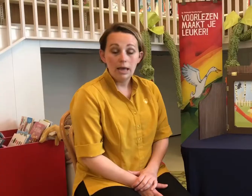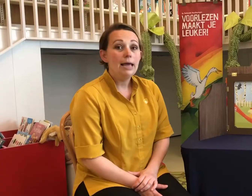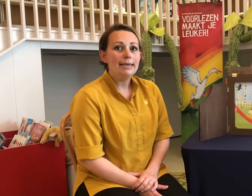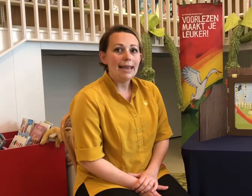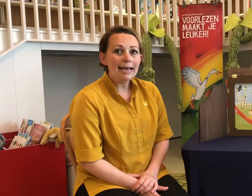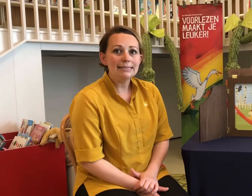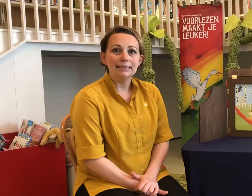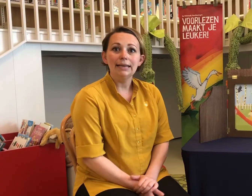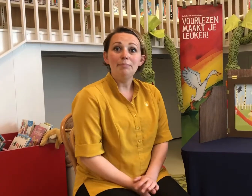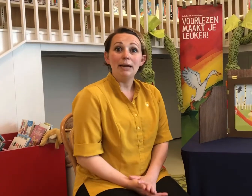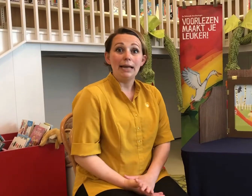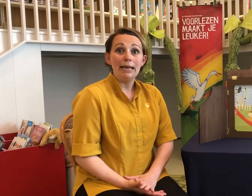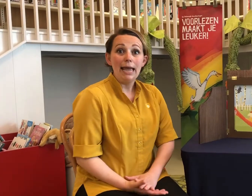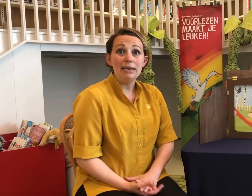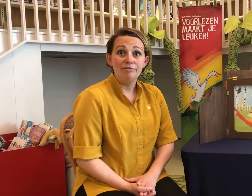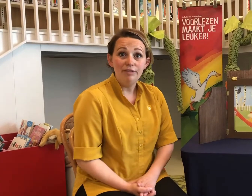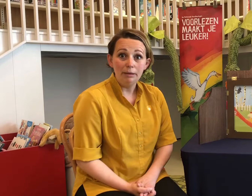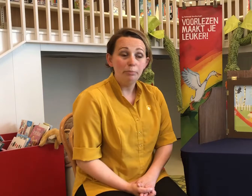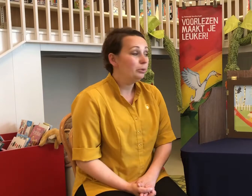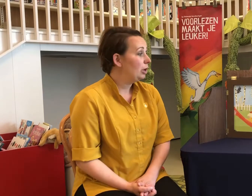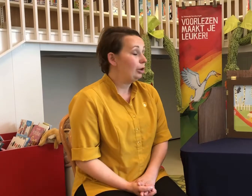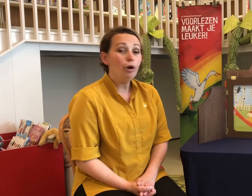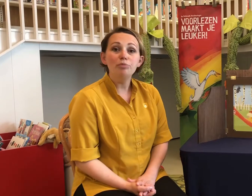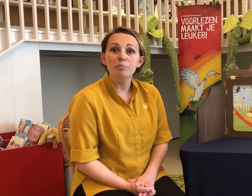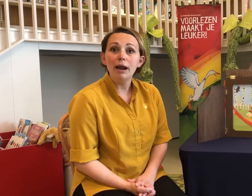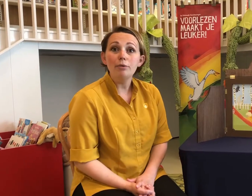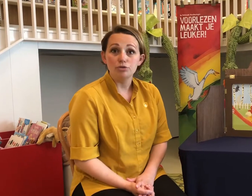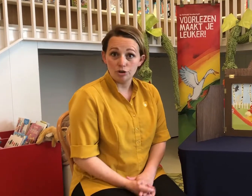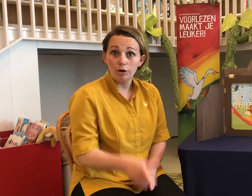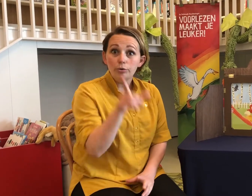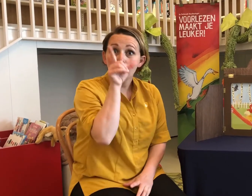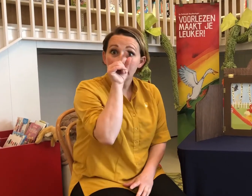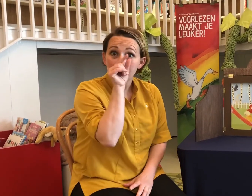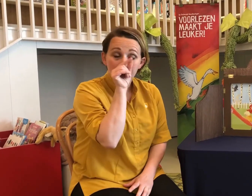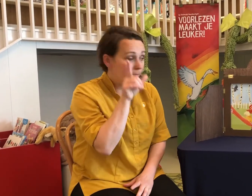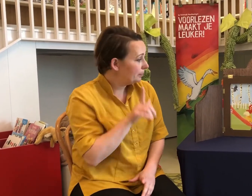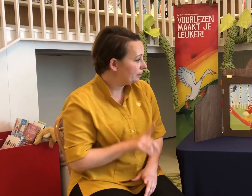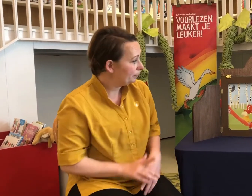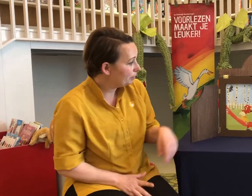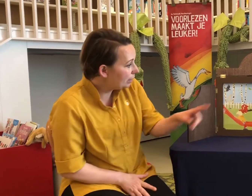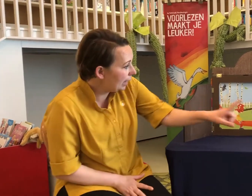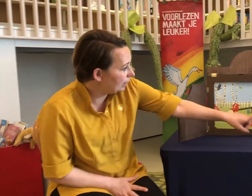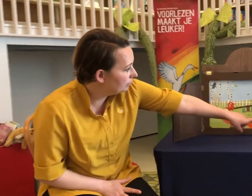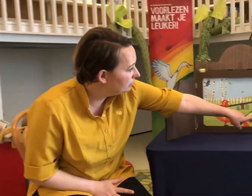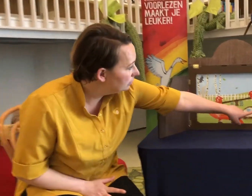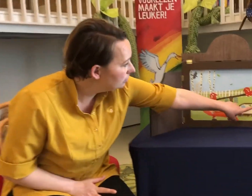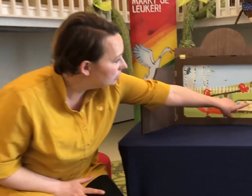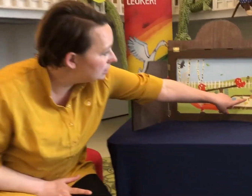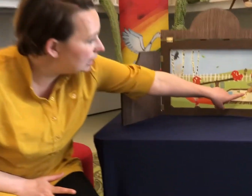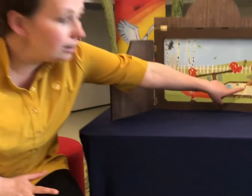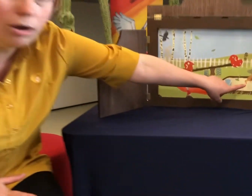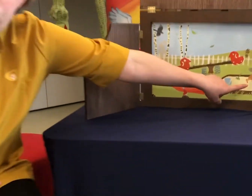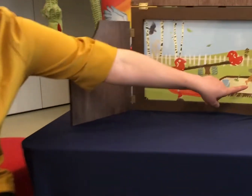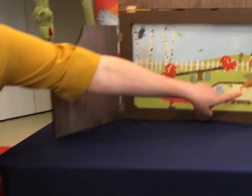Naast het klimrek en de wip loopt de bruine scharrel kip. Daar loopt de kip.